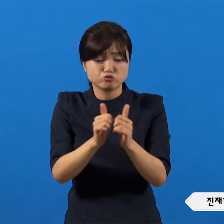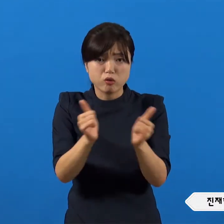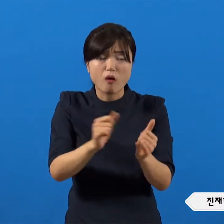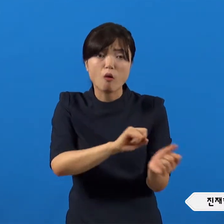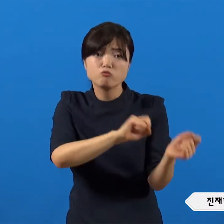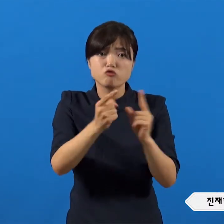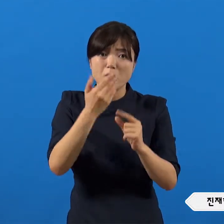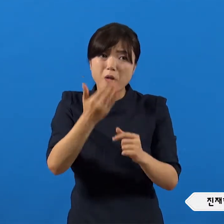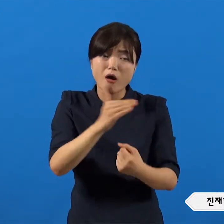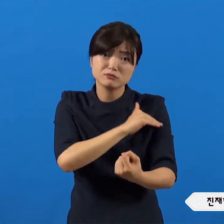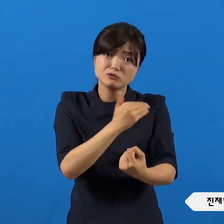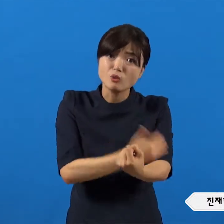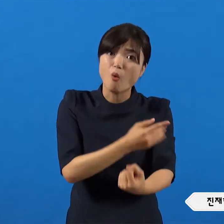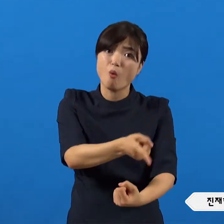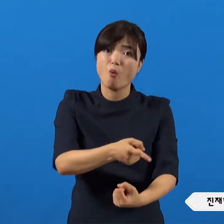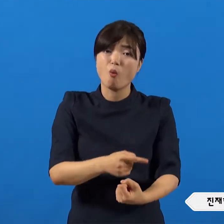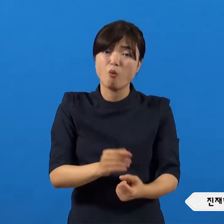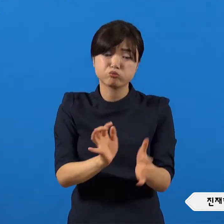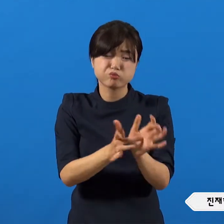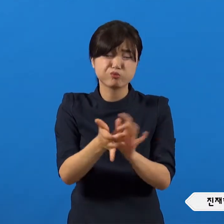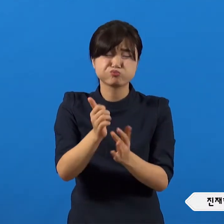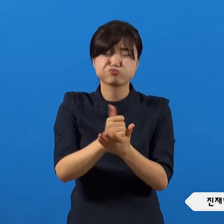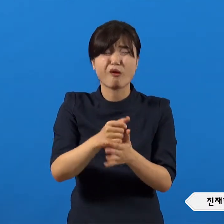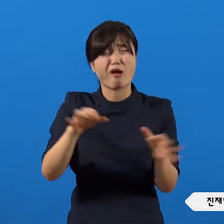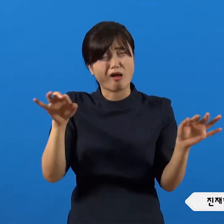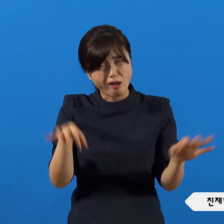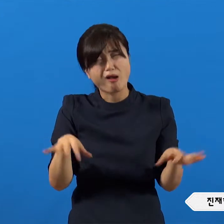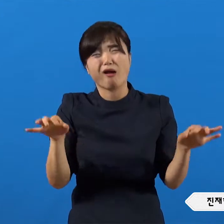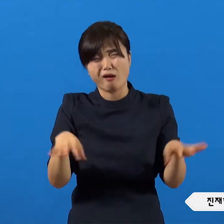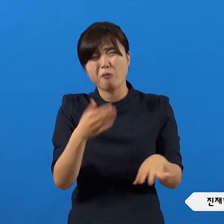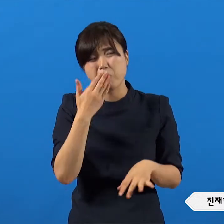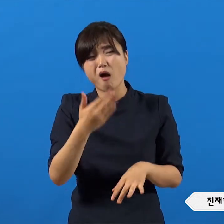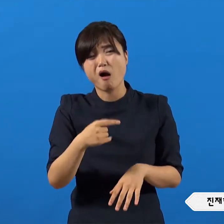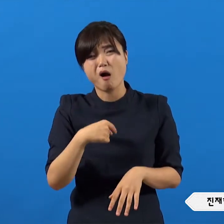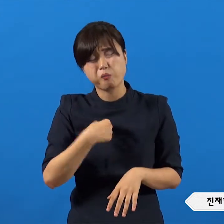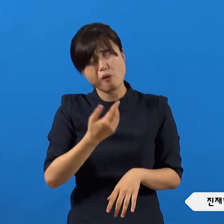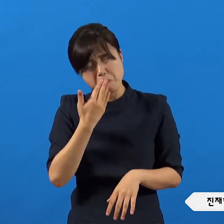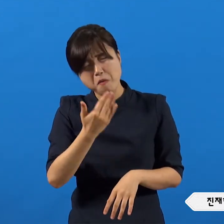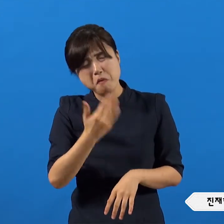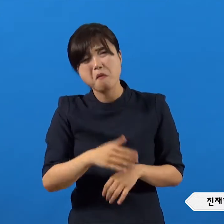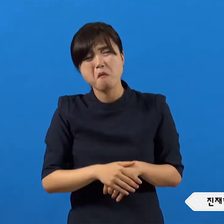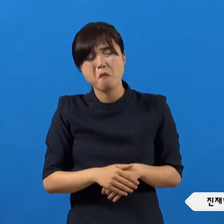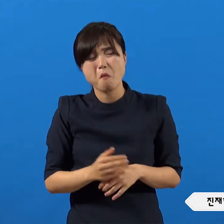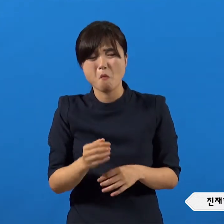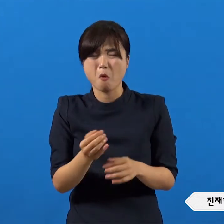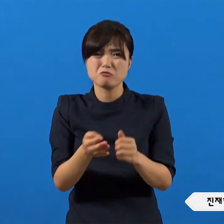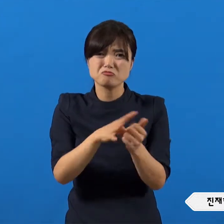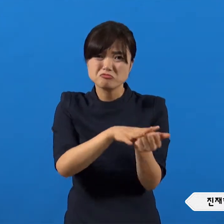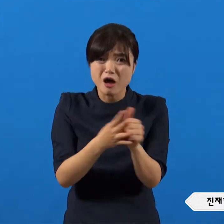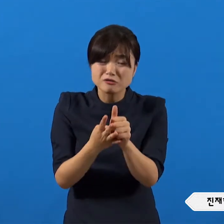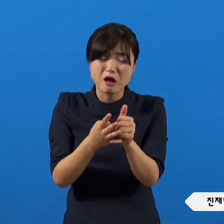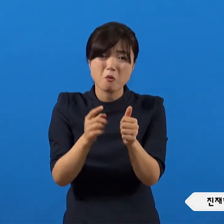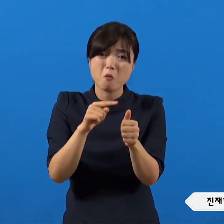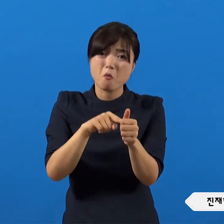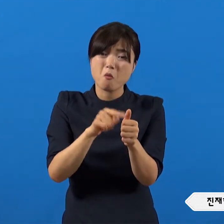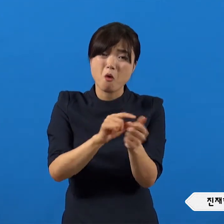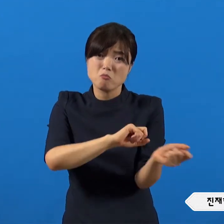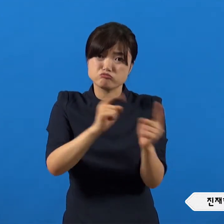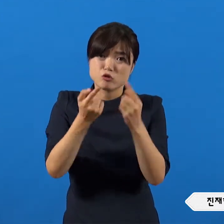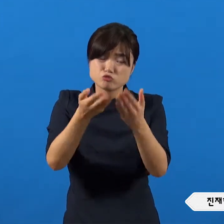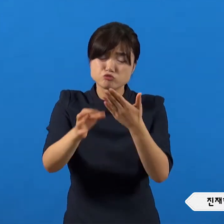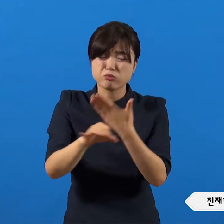주님의 능력이면 돌 치우는 거 쉬운 거 아닙니까? 이왕 나사로 나오시게 할 거면 한